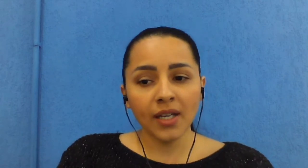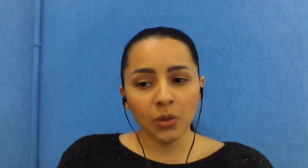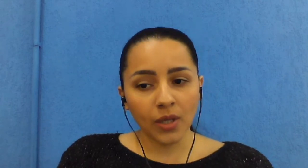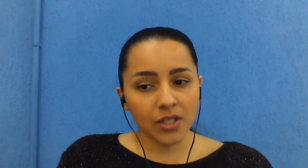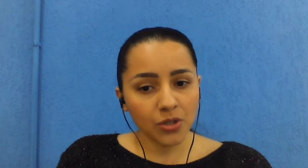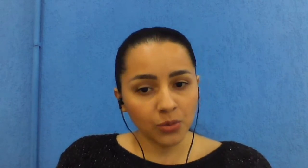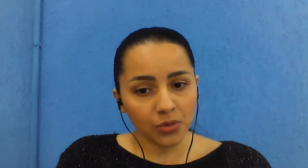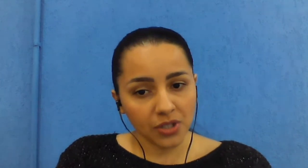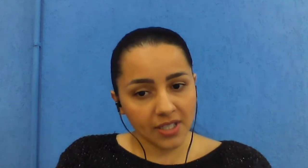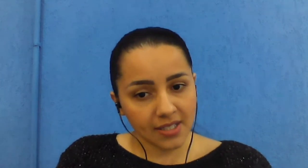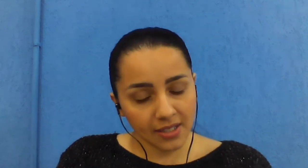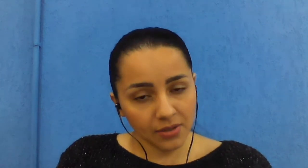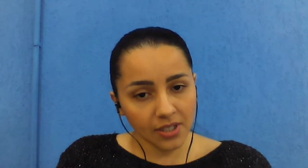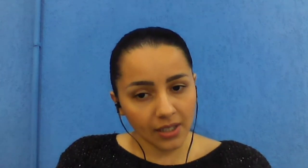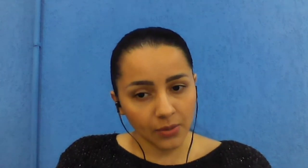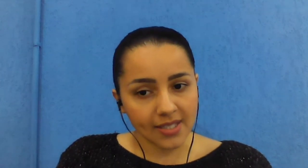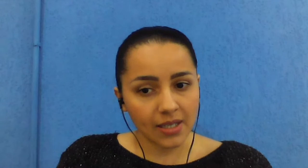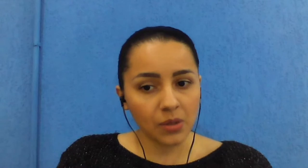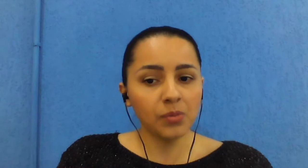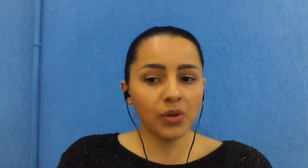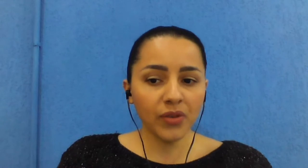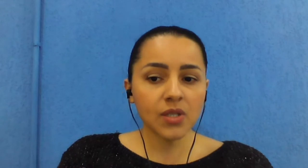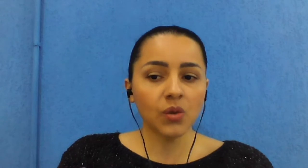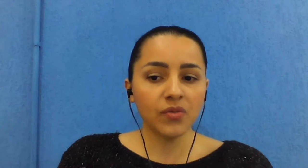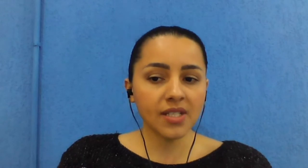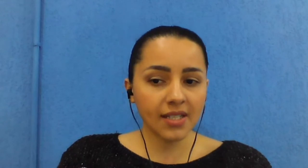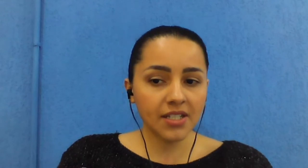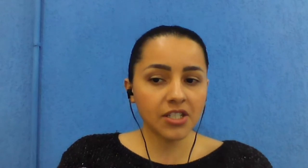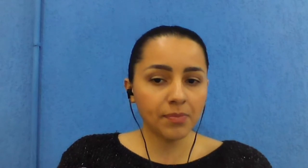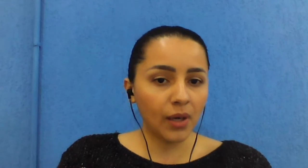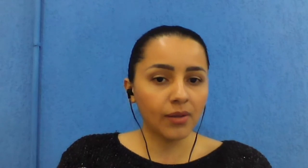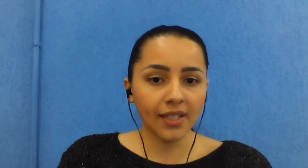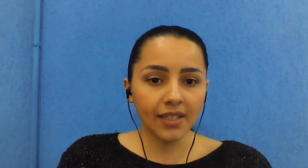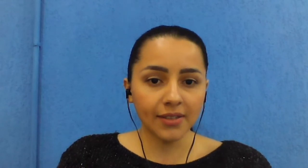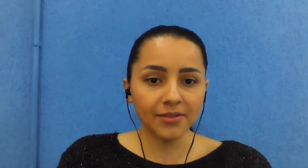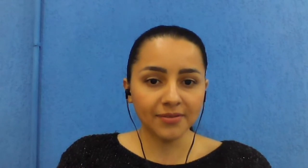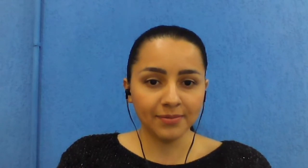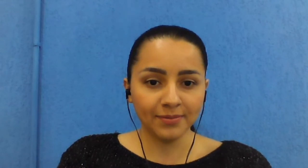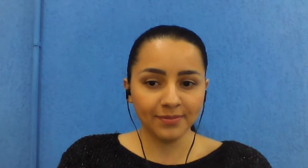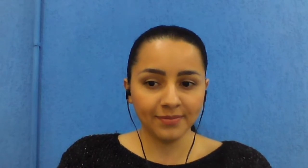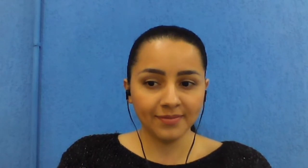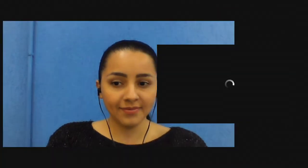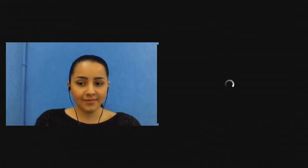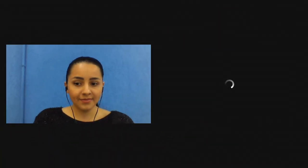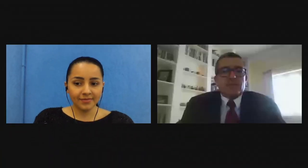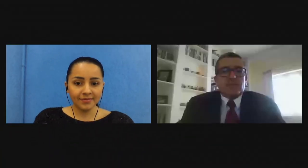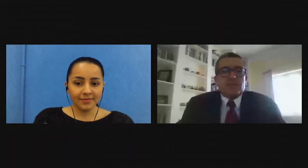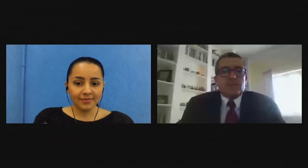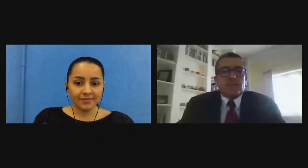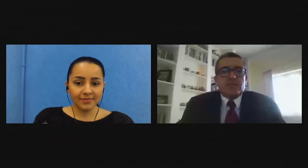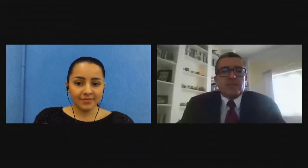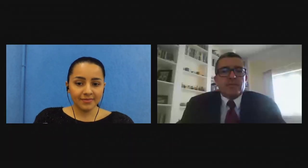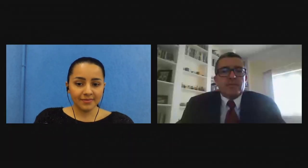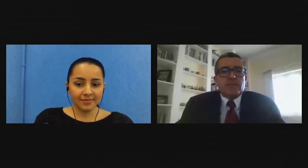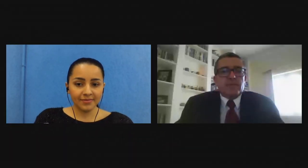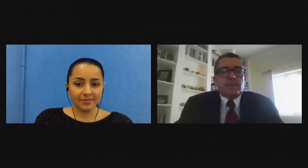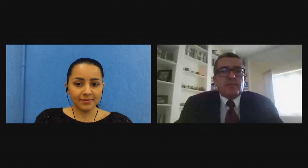convidamos o pró-reitor adjunto de ensino de graduação, professor Vicente de Paula Leão.